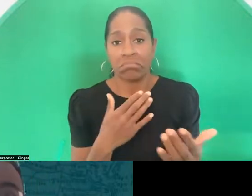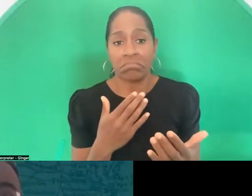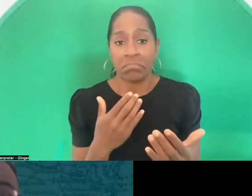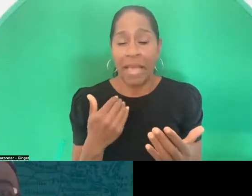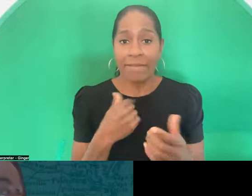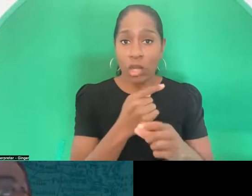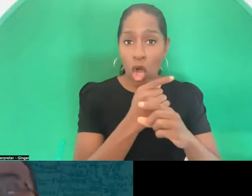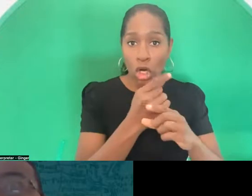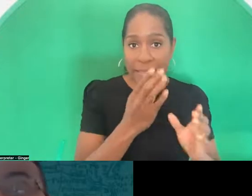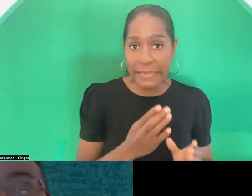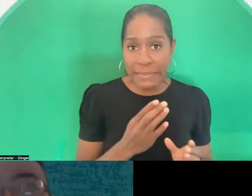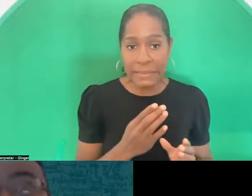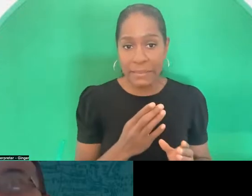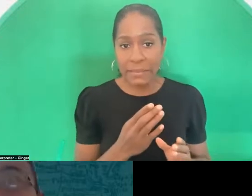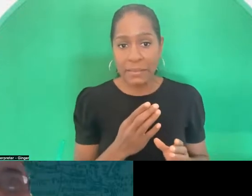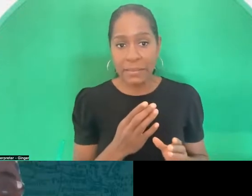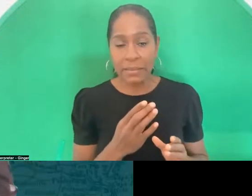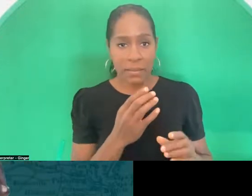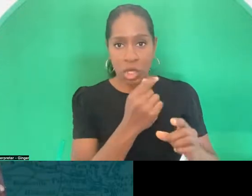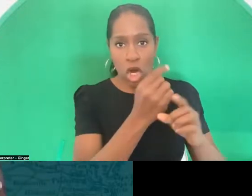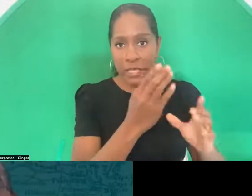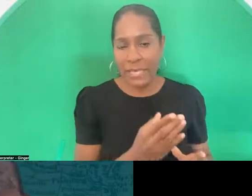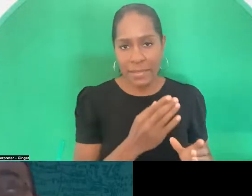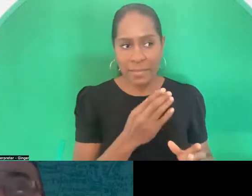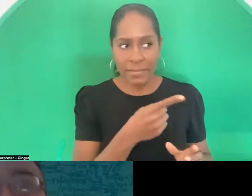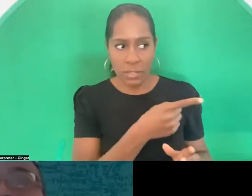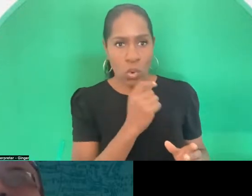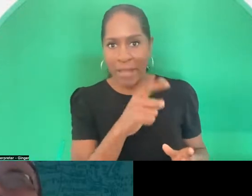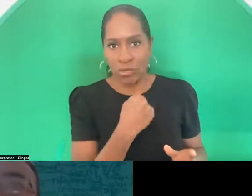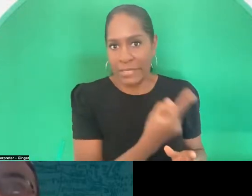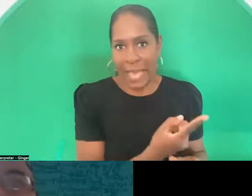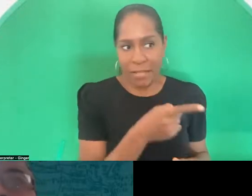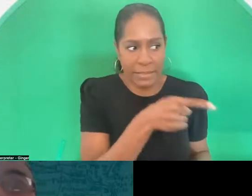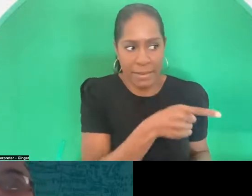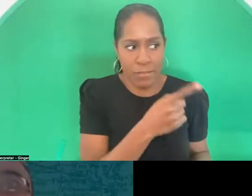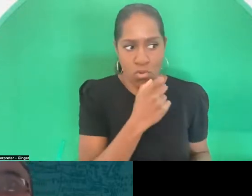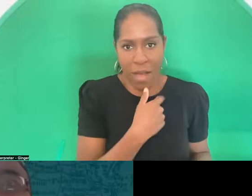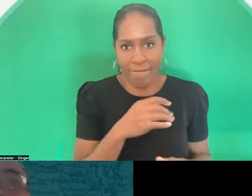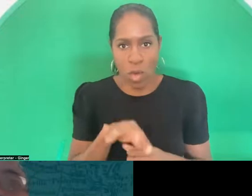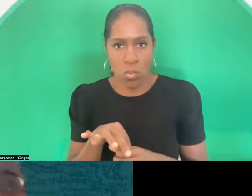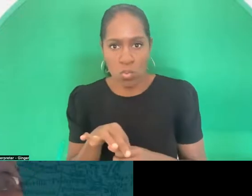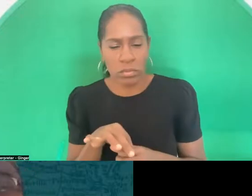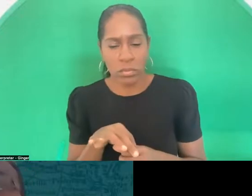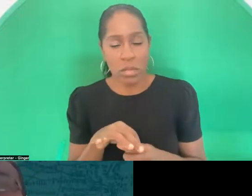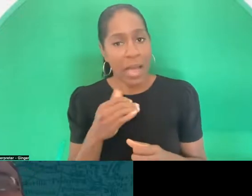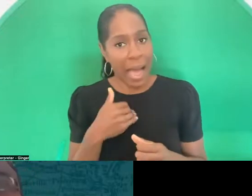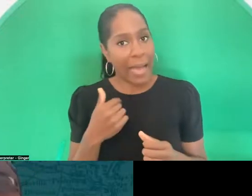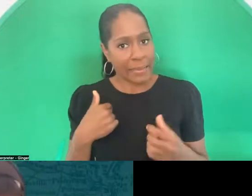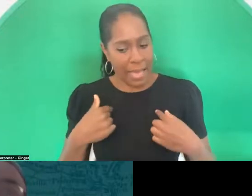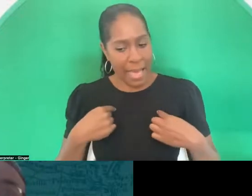que tenga un tutor el tutor no sabe no tiene por qué saber a quién voto yo puedo ir a votar